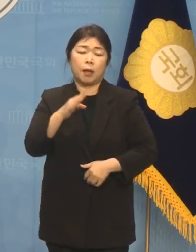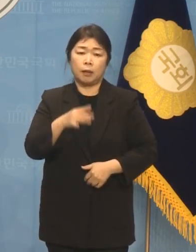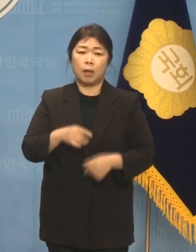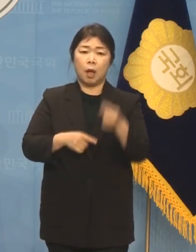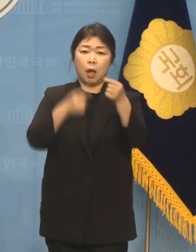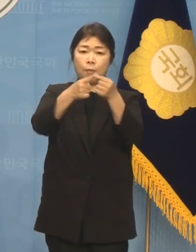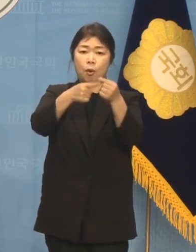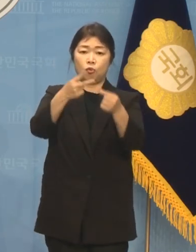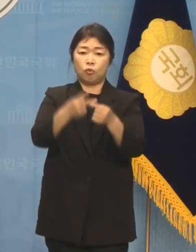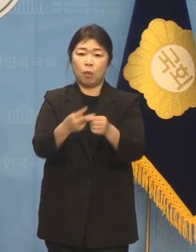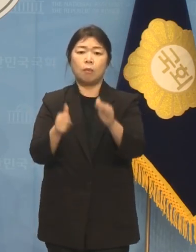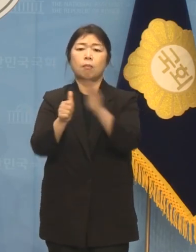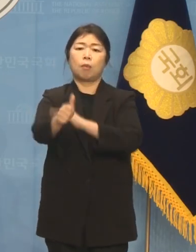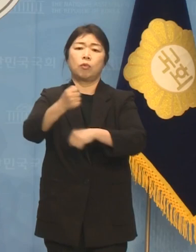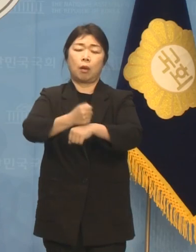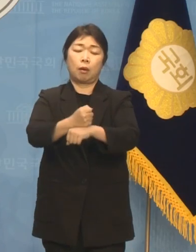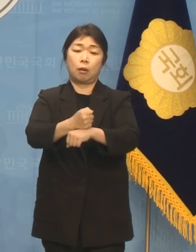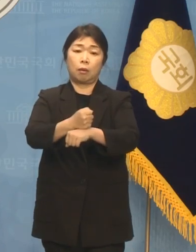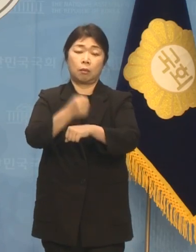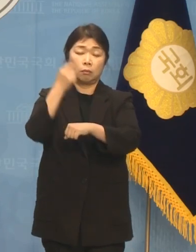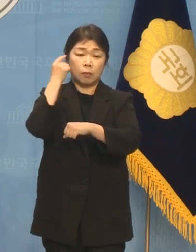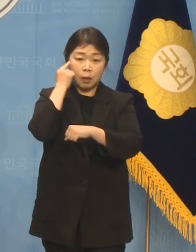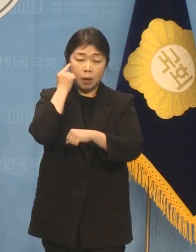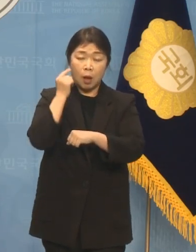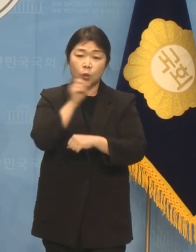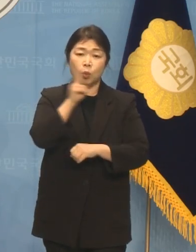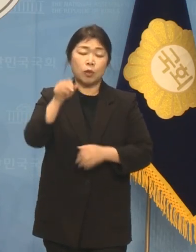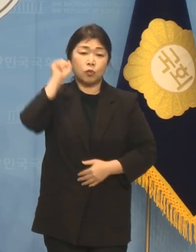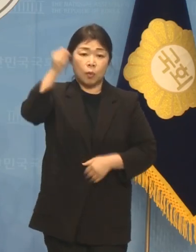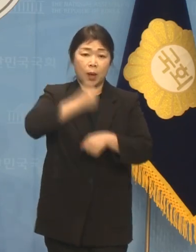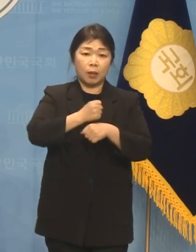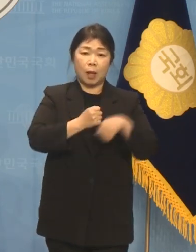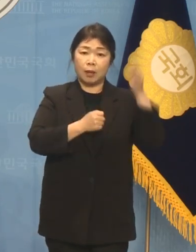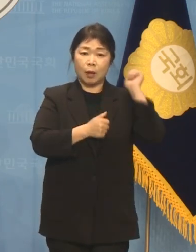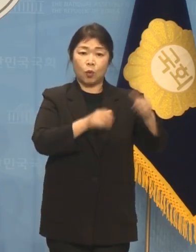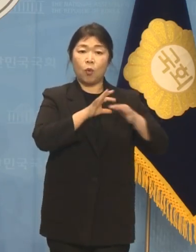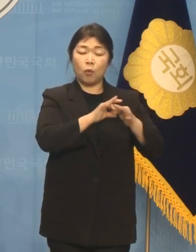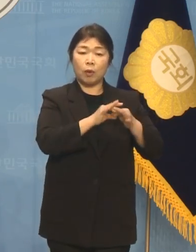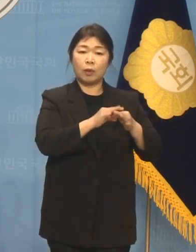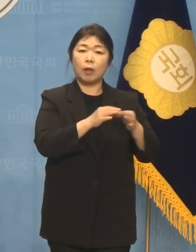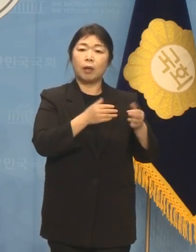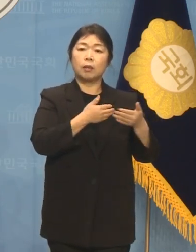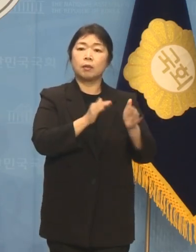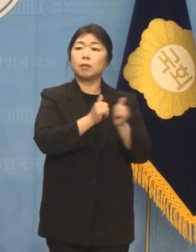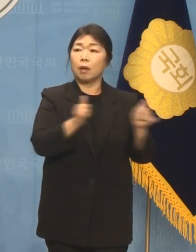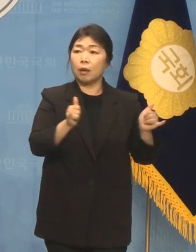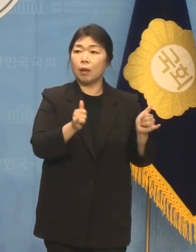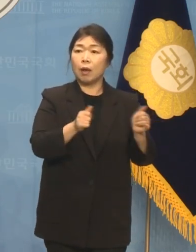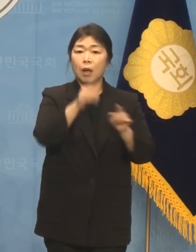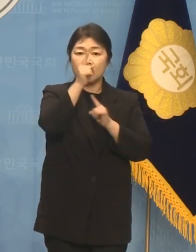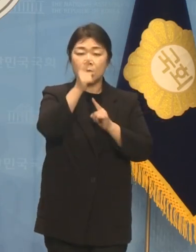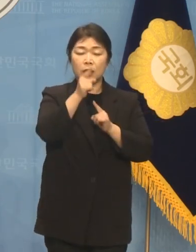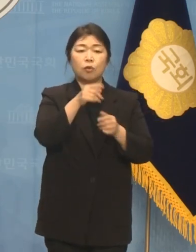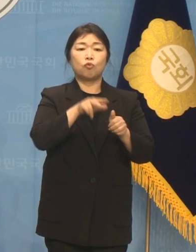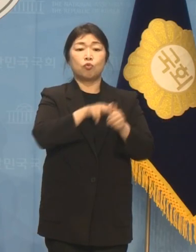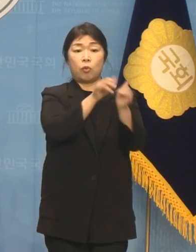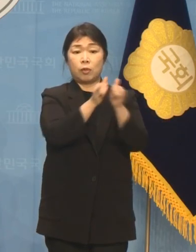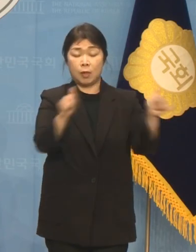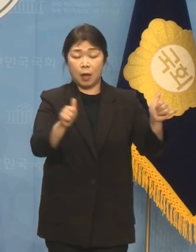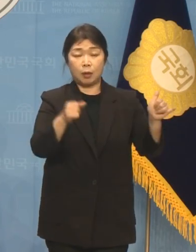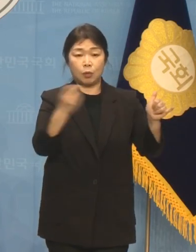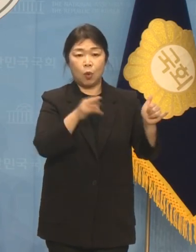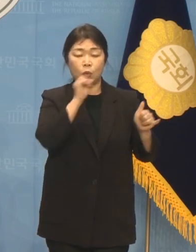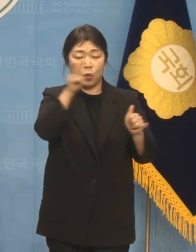번째 방문입니다 용인에 출마한 대통령실 인사 비서관 출신인 이원모 후보를 비롯한